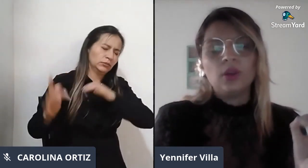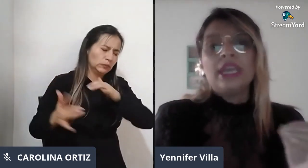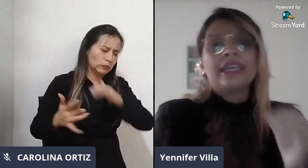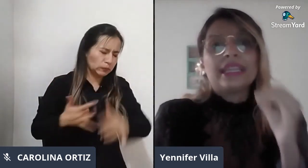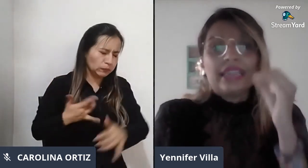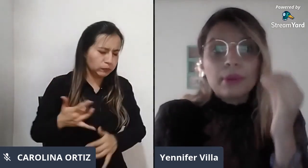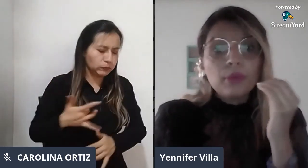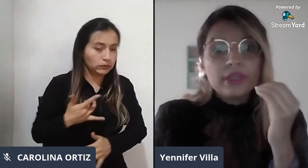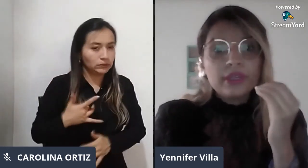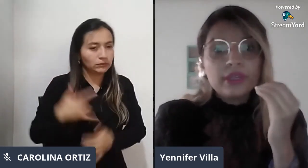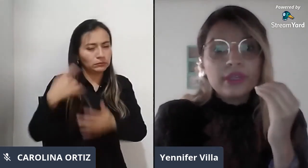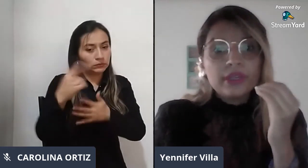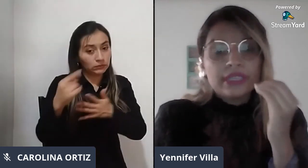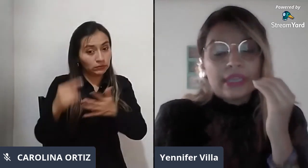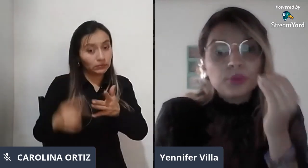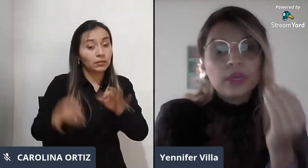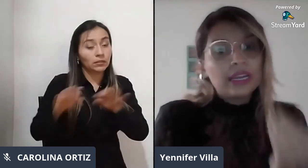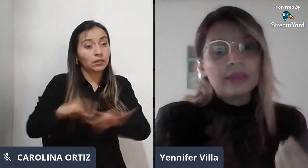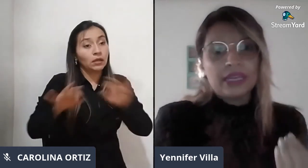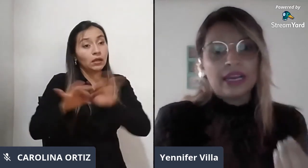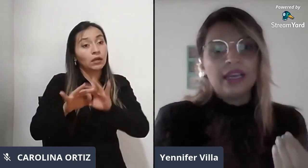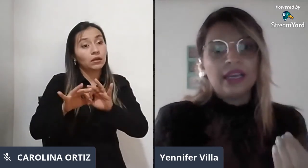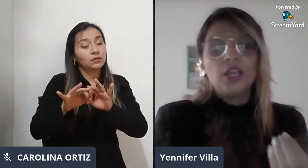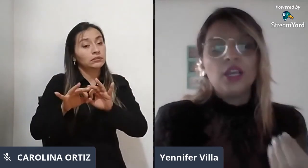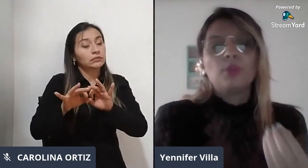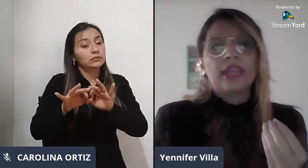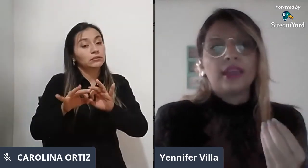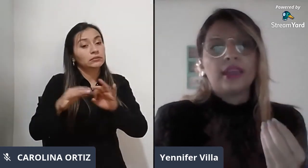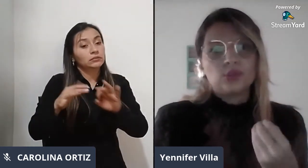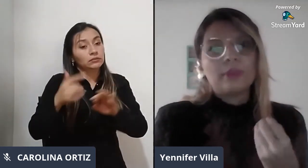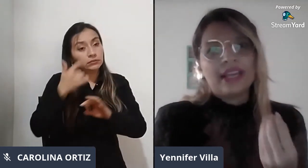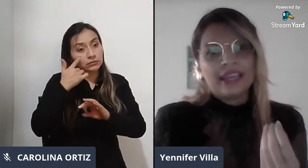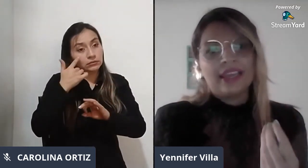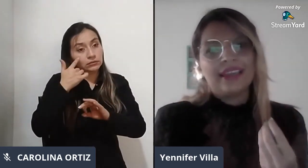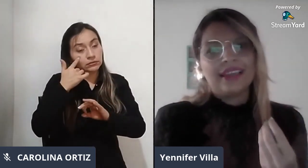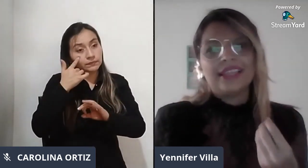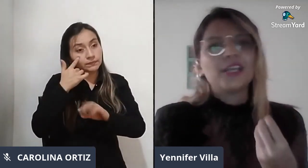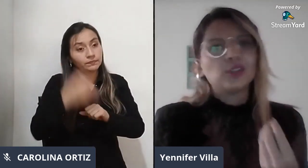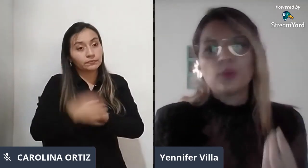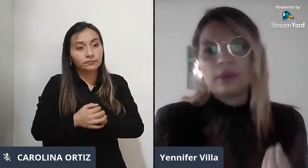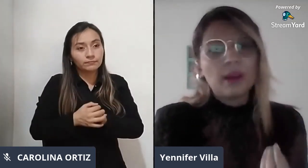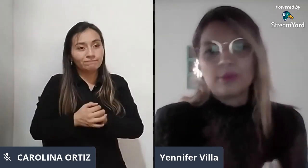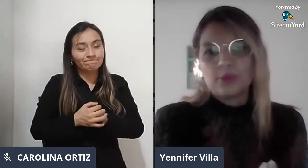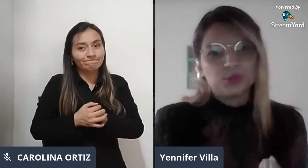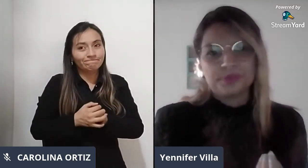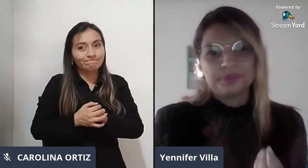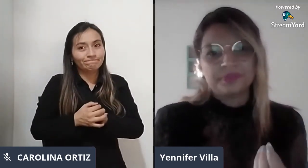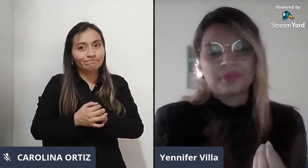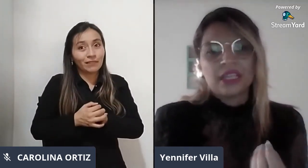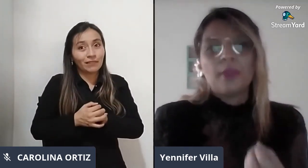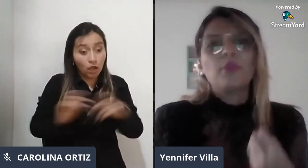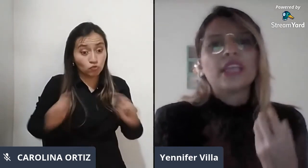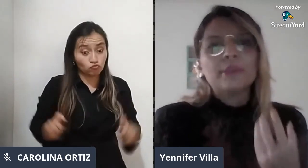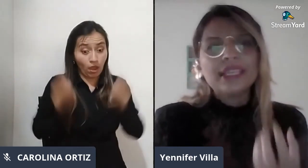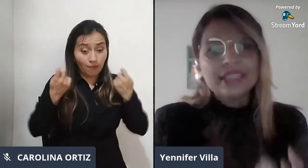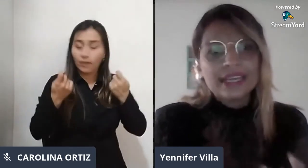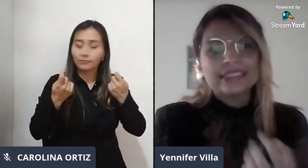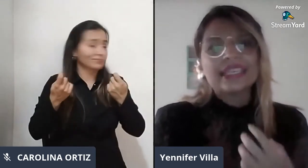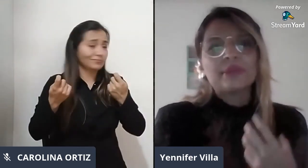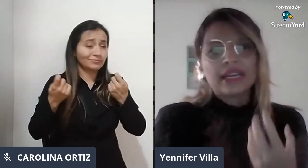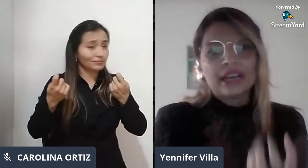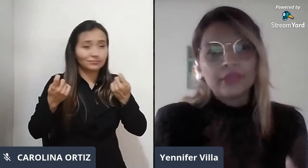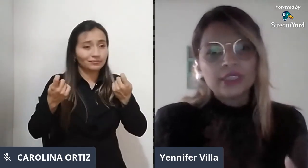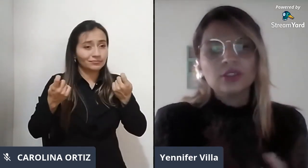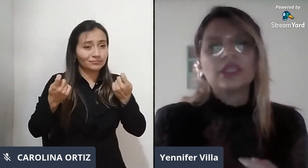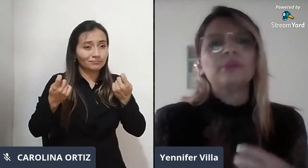de cuidado, que debe ponerle la mirada porque es una manera de que no sobrevivamos. ¿Por qué me